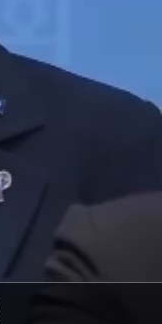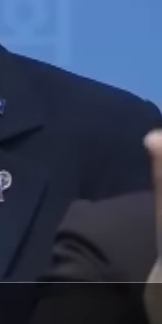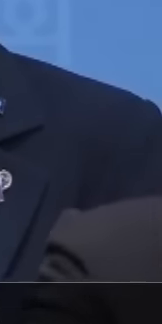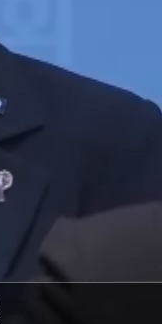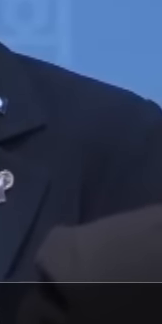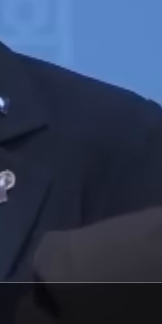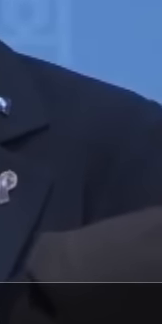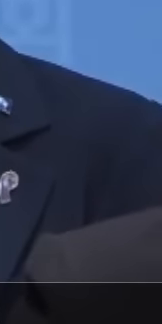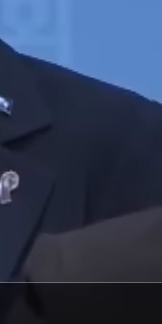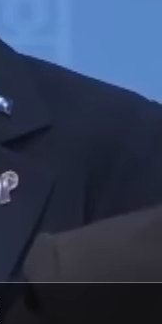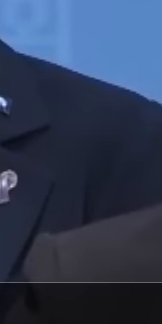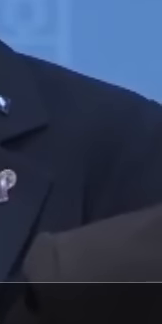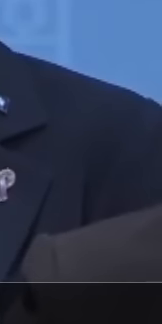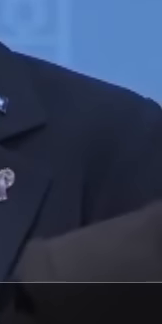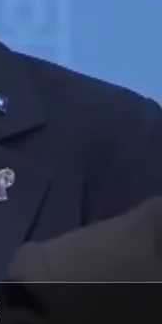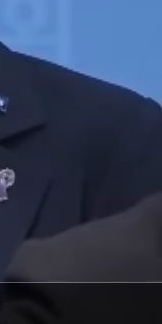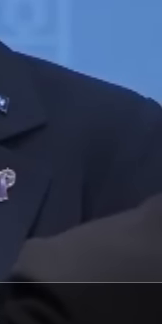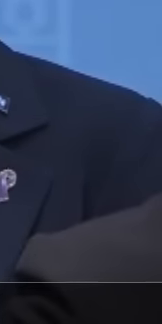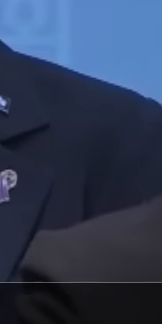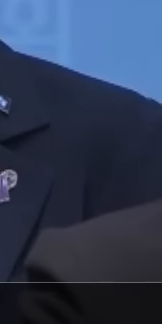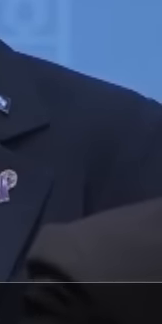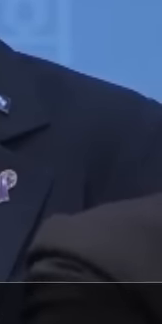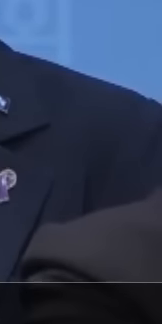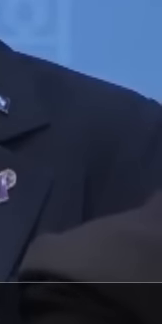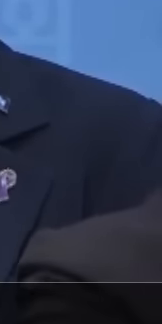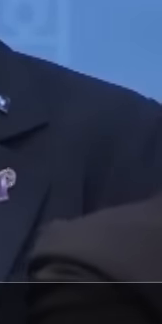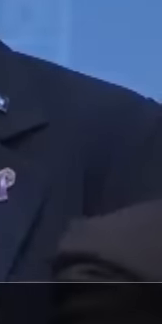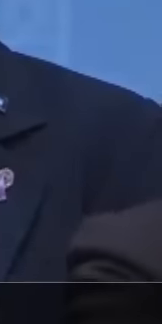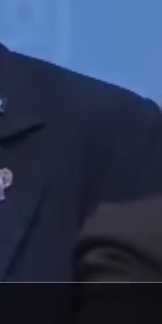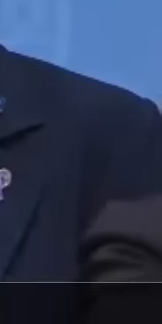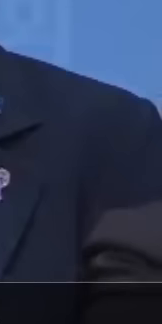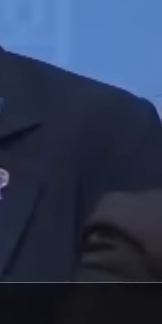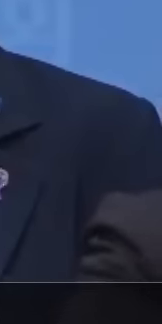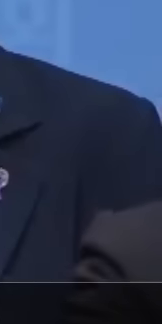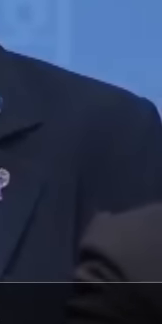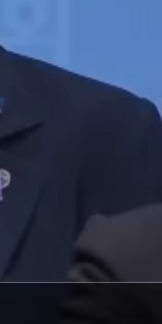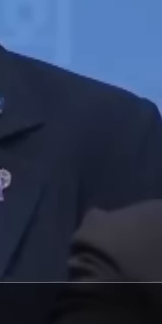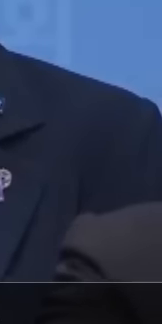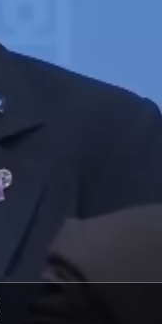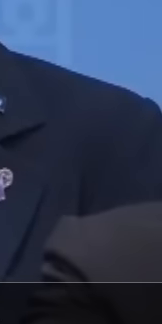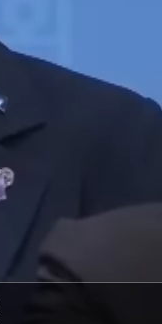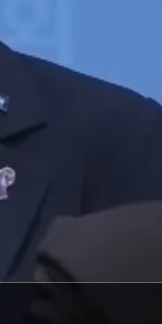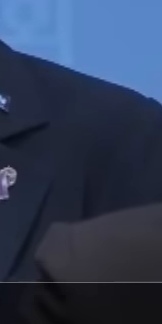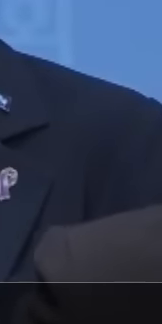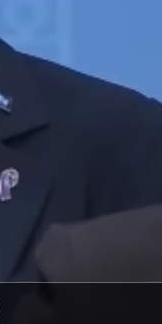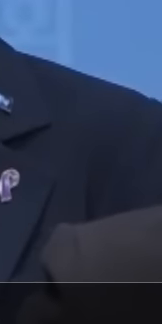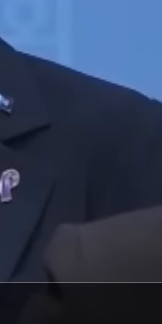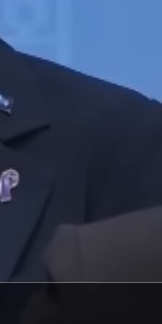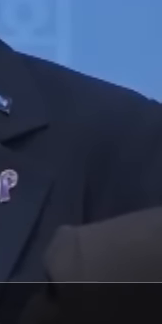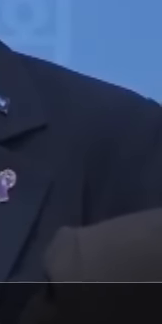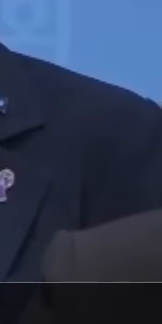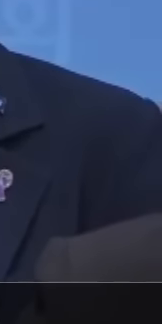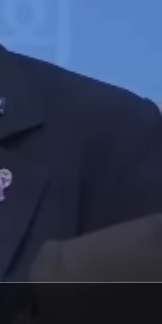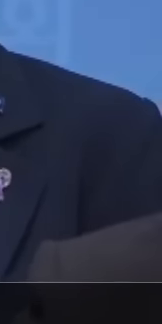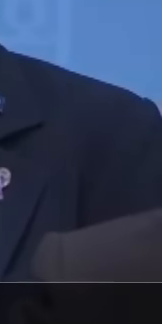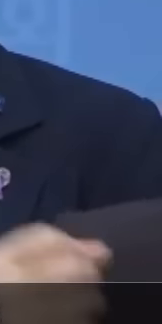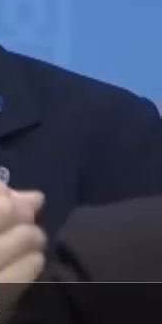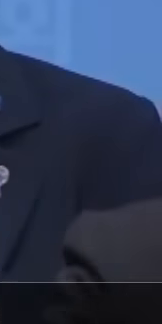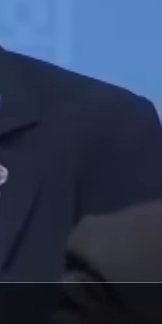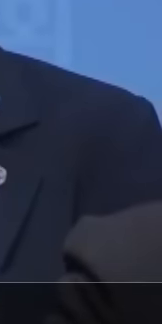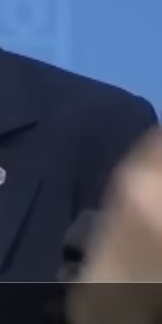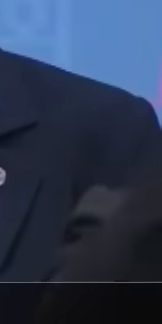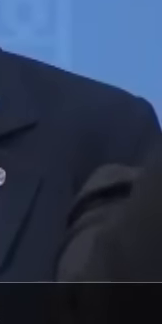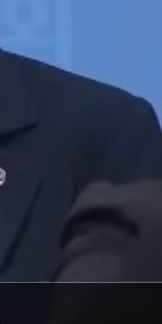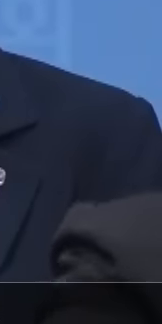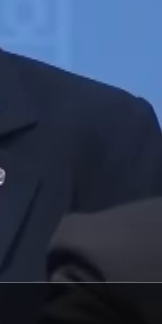드립니다. 오늘은 권력기관 개혁에 관한 말씀을 드리고자 합니다. 다시는